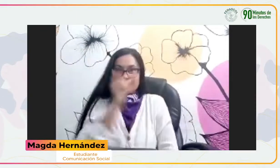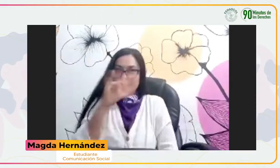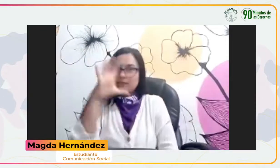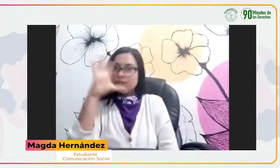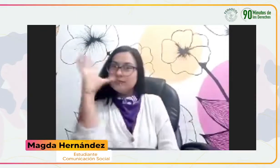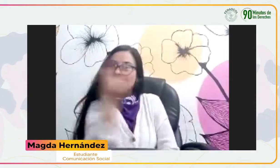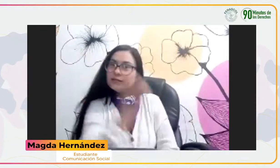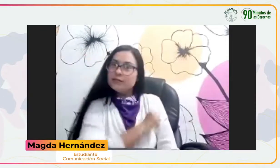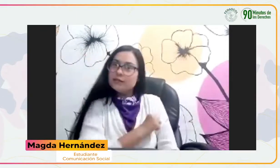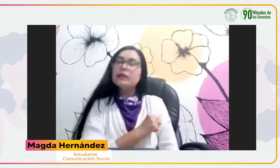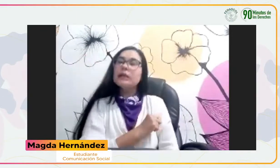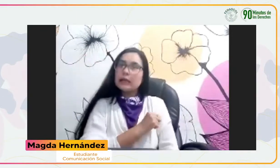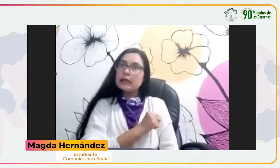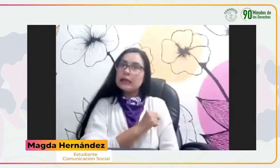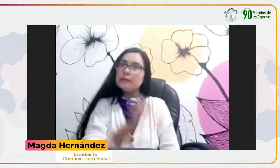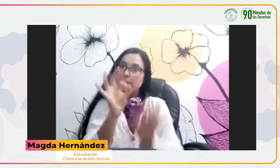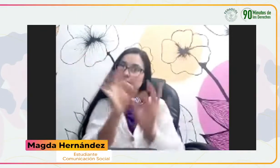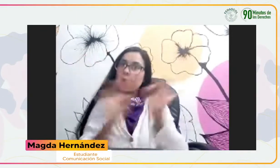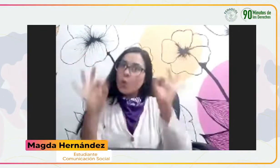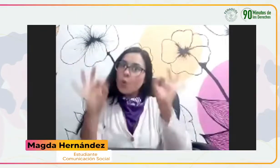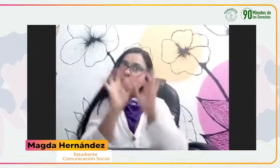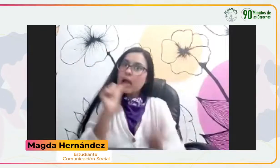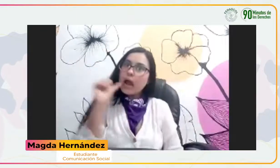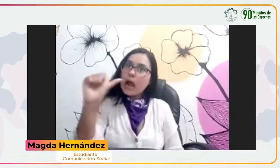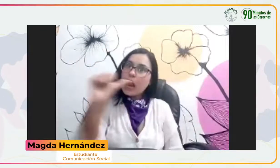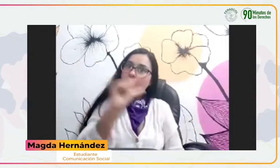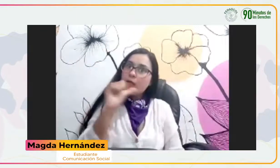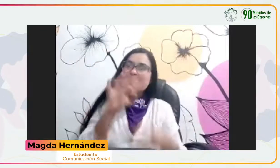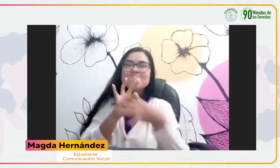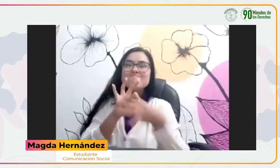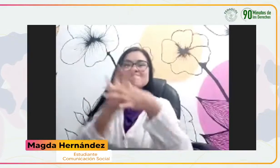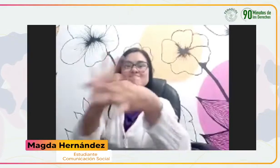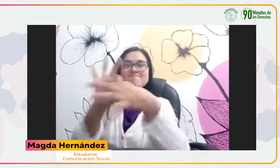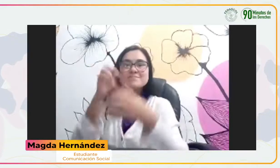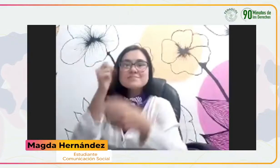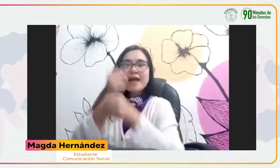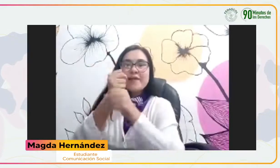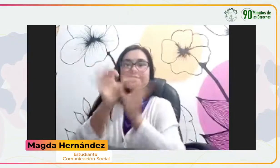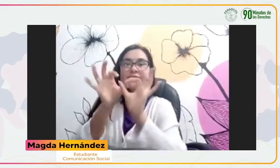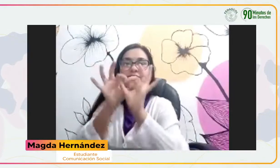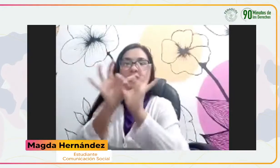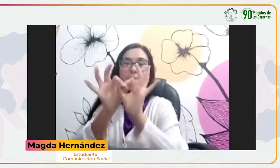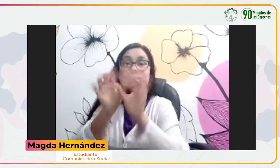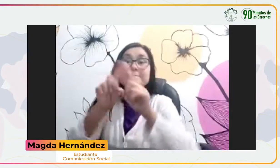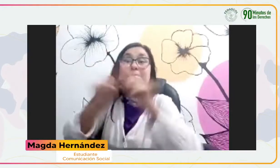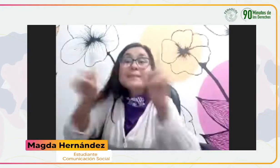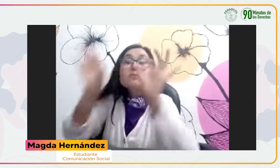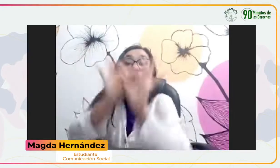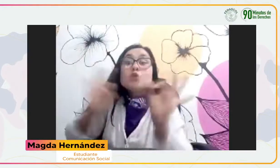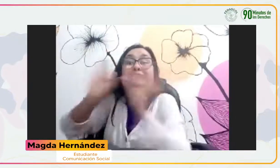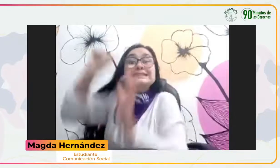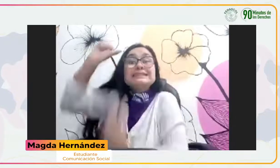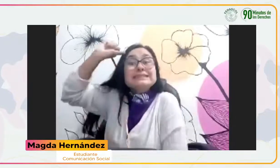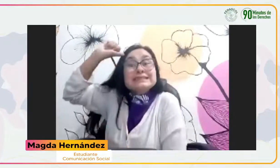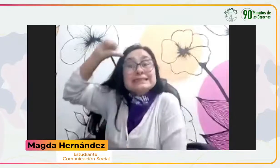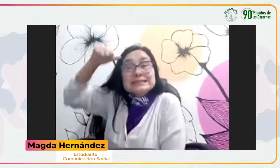realmente Colombia les lleva la ventaja, pero sí es importante que nosotras como mujeres trabajemos de la